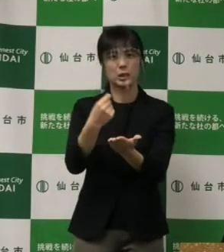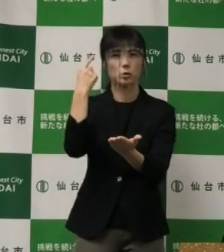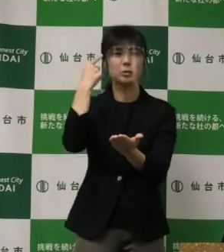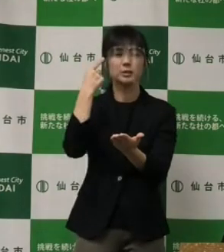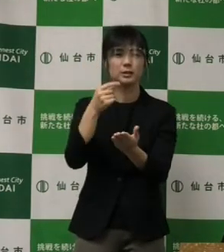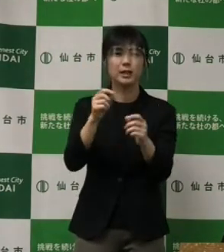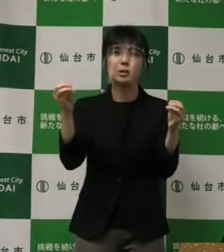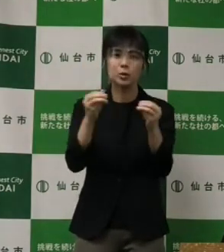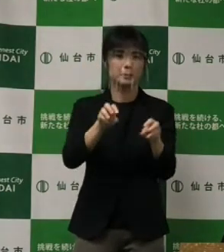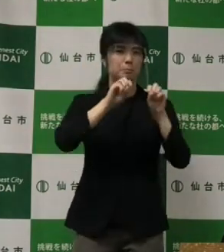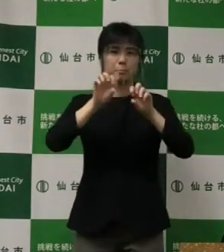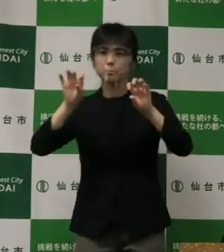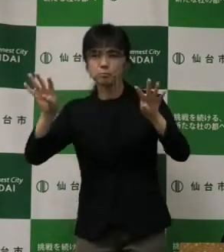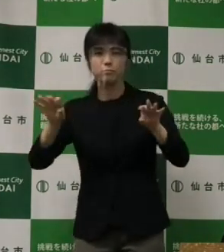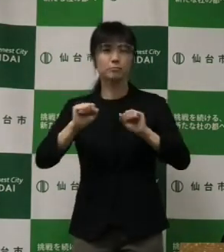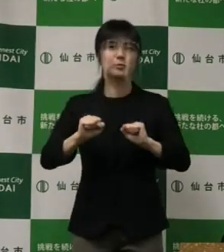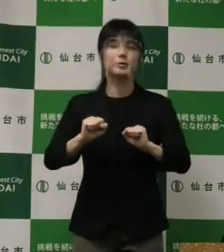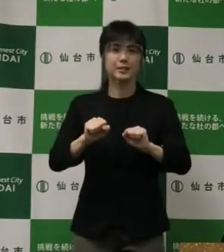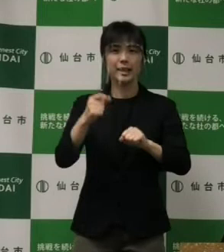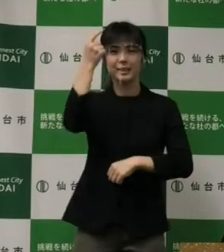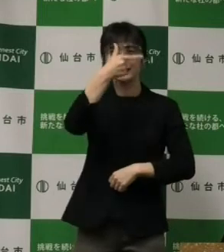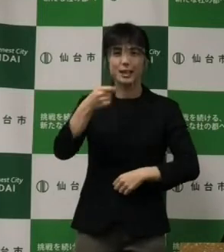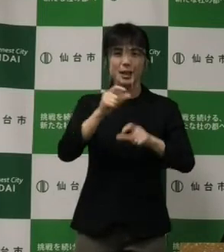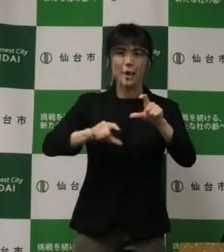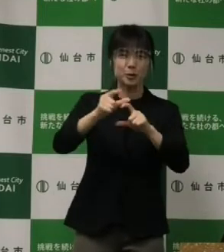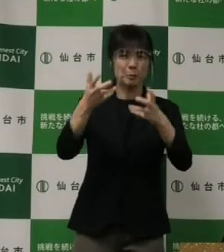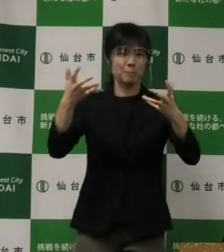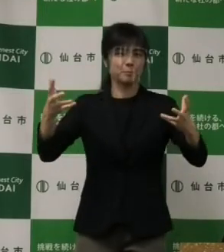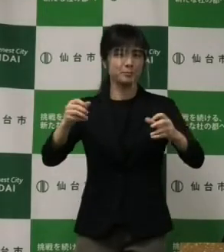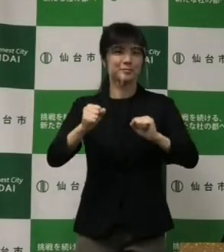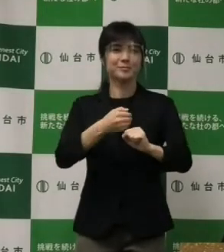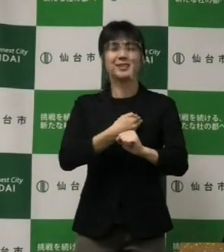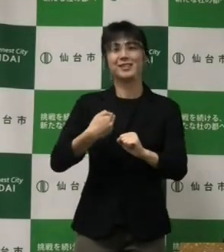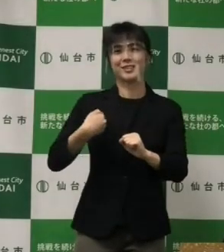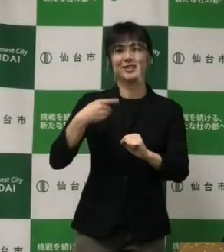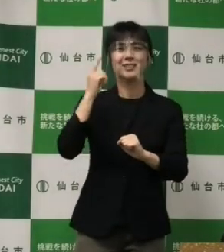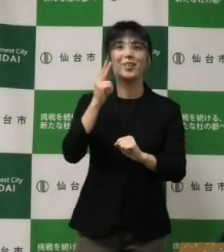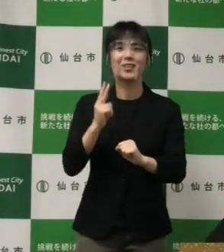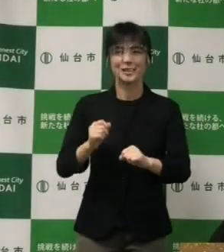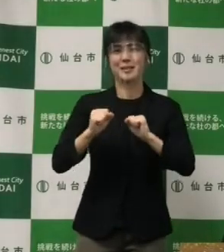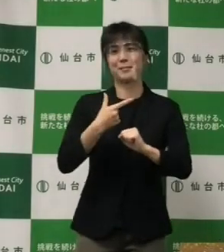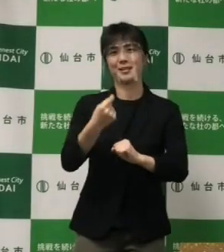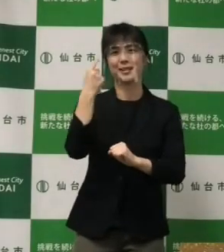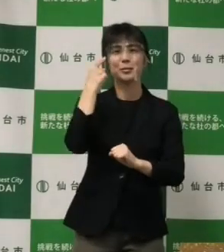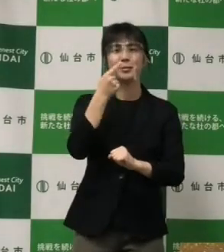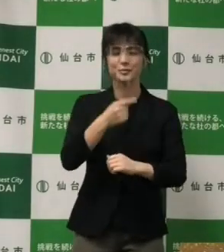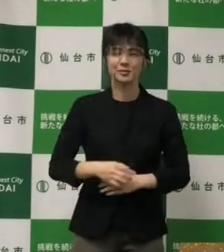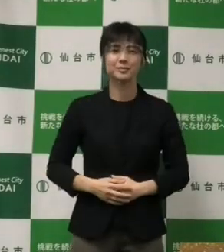も仙台の町、活性化していくように、負けないようにやっていきたいというふうに思います。